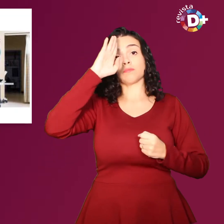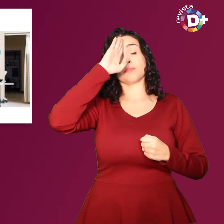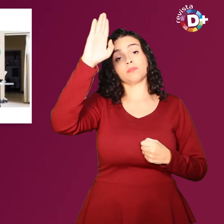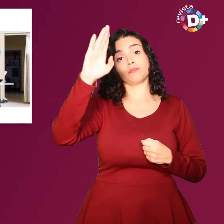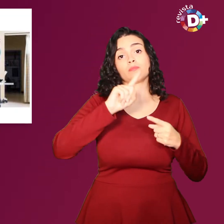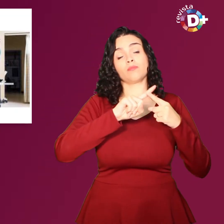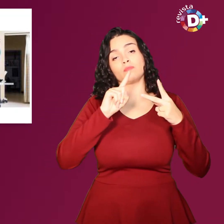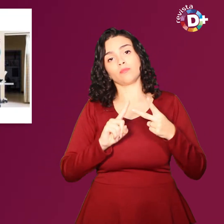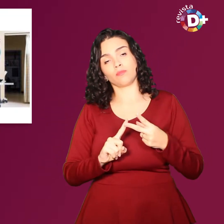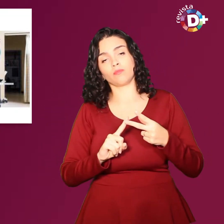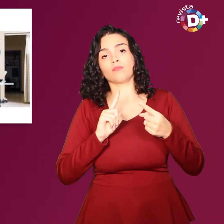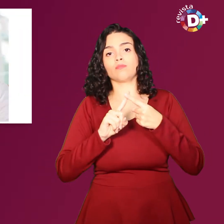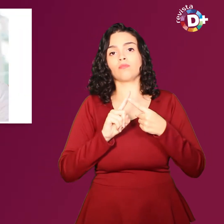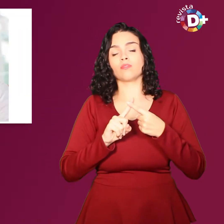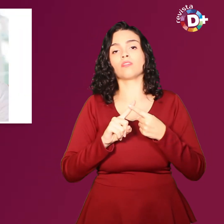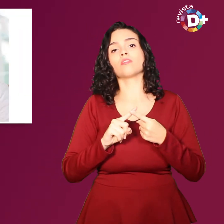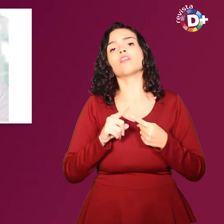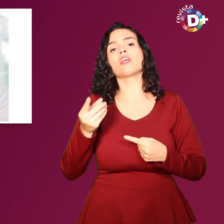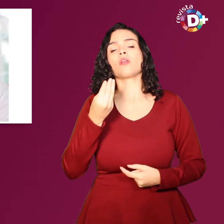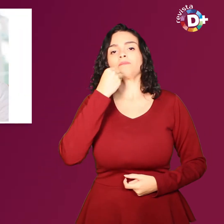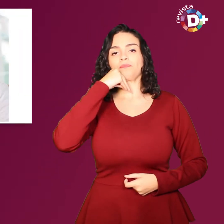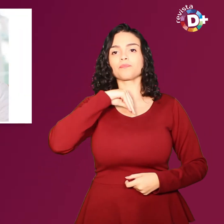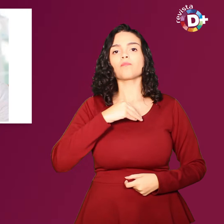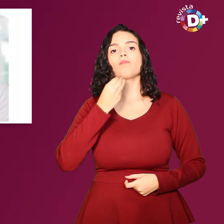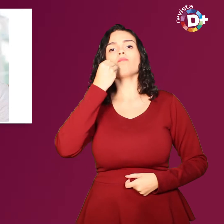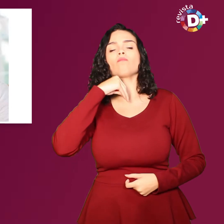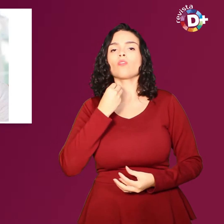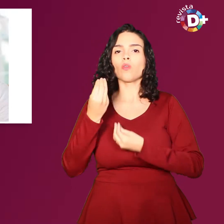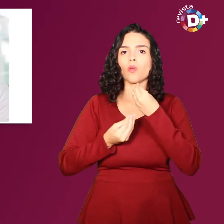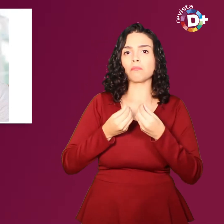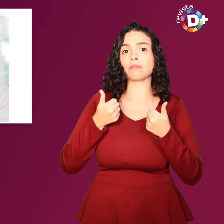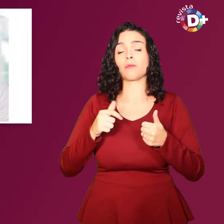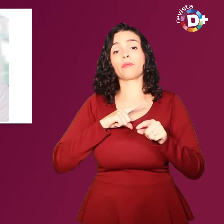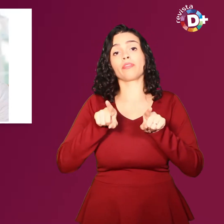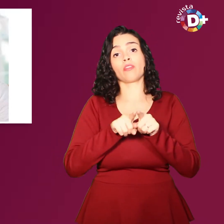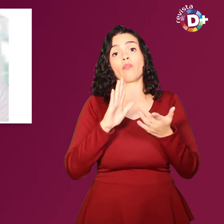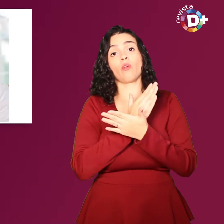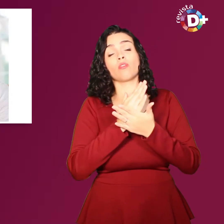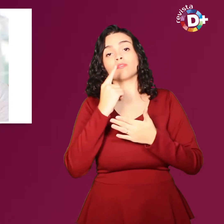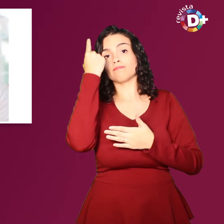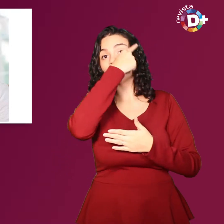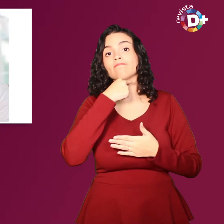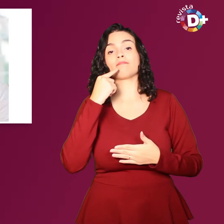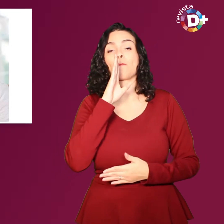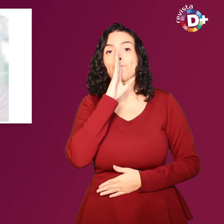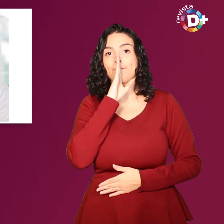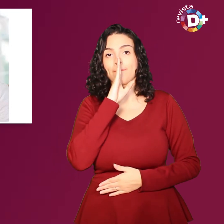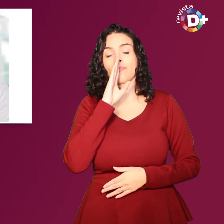as 2 tarefas principais: verificar a qualidade de deglutição do paciente, pois há muitos casos de paralisia